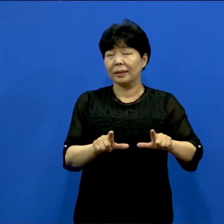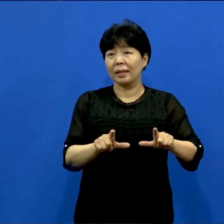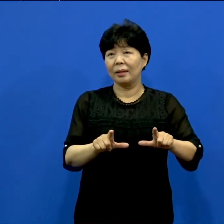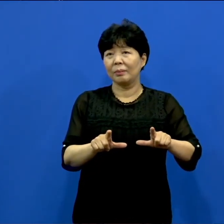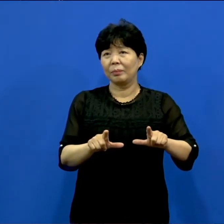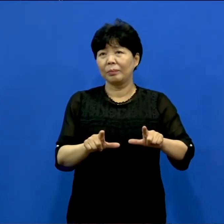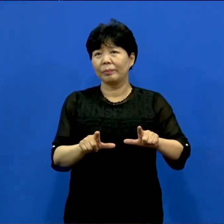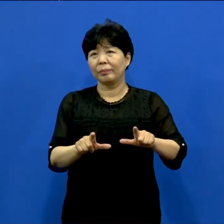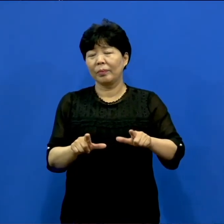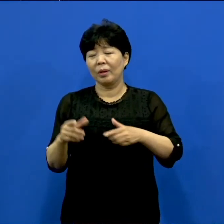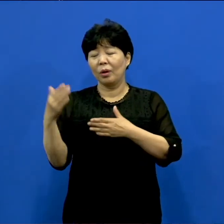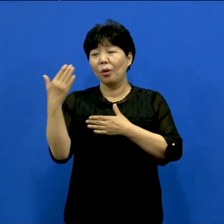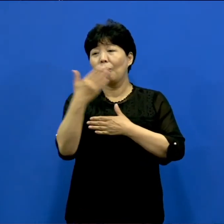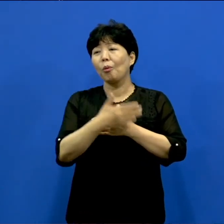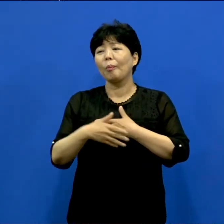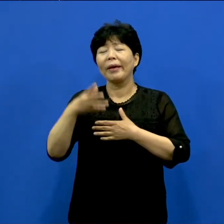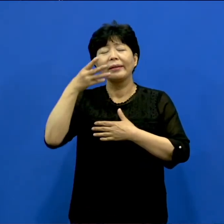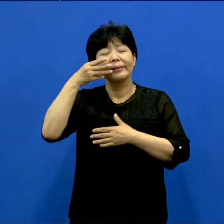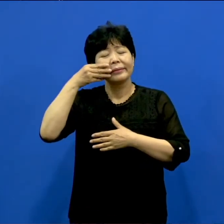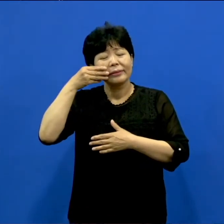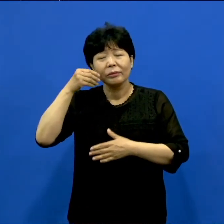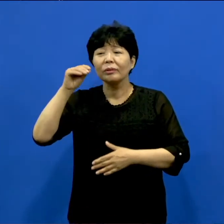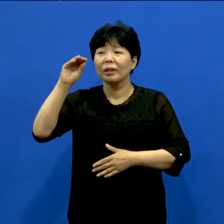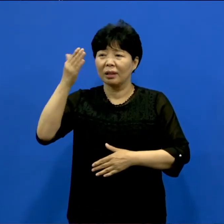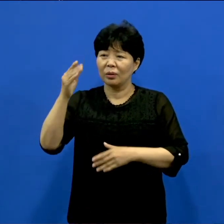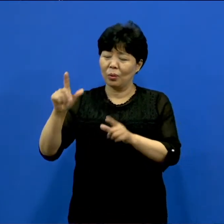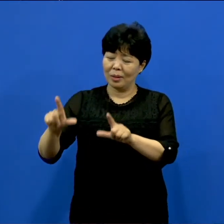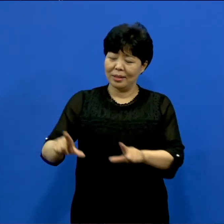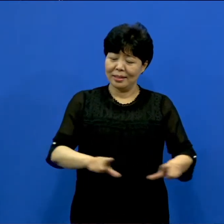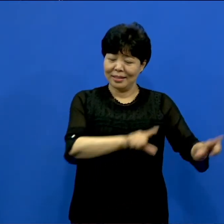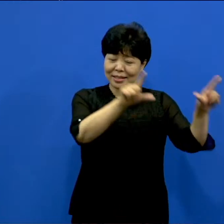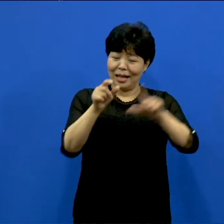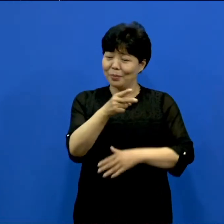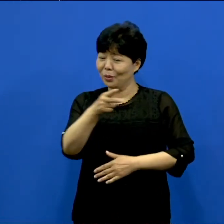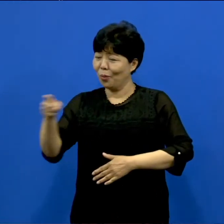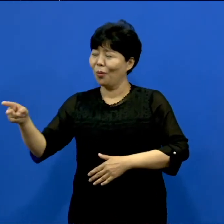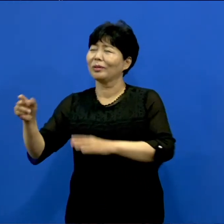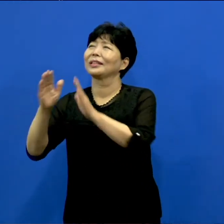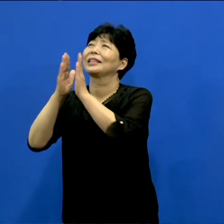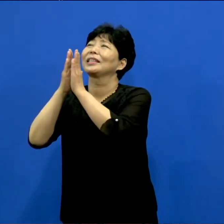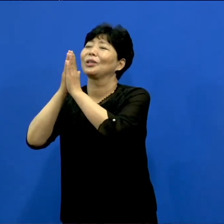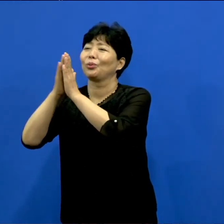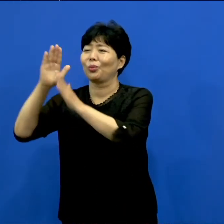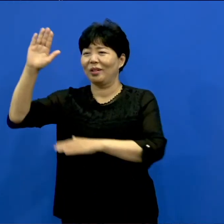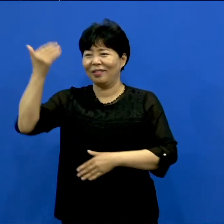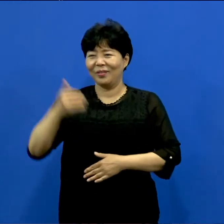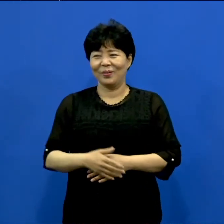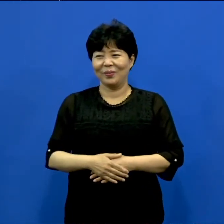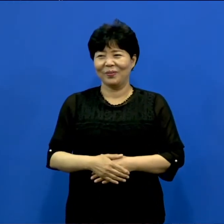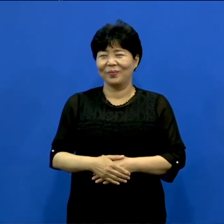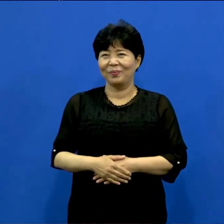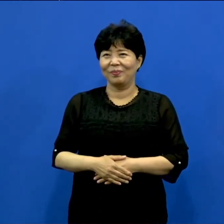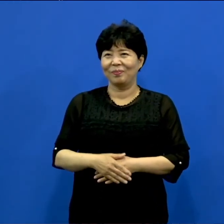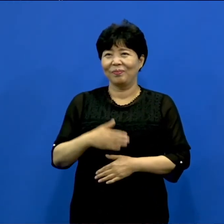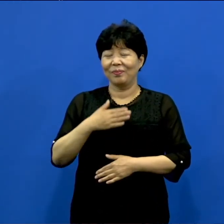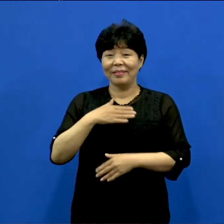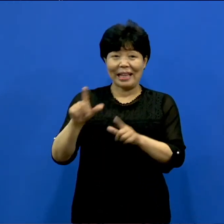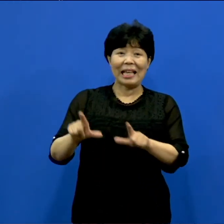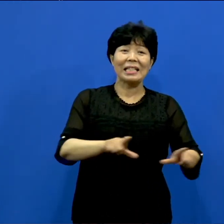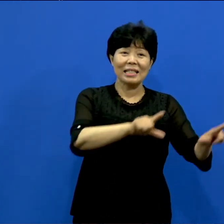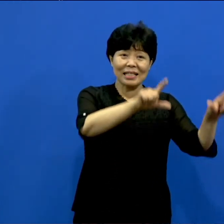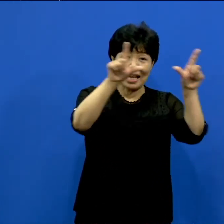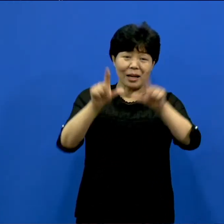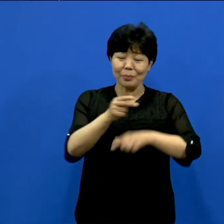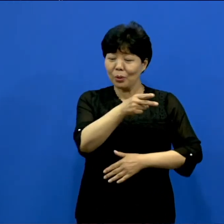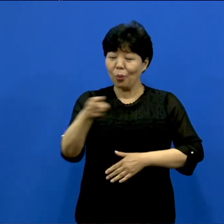몸에 배이면서 내 자신의 삶 자체가 기도가 되게 하는, 기도의 시간을 떼어내기도 하지만 내 삶 전 영역이